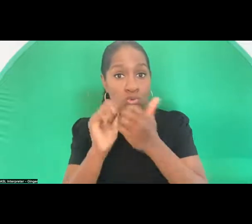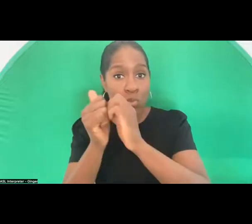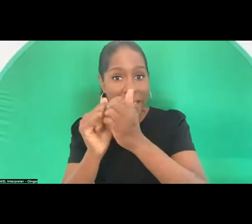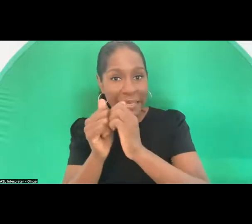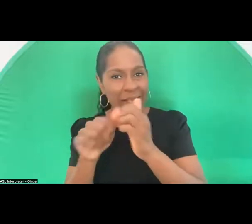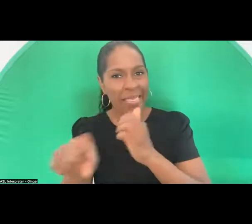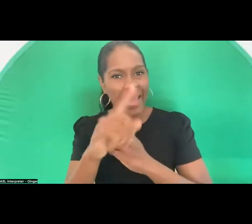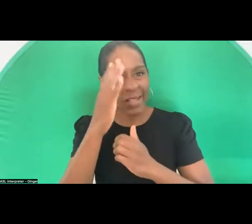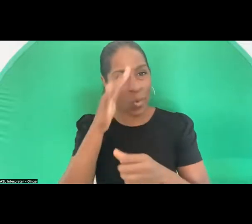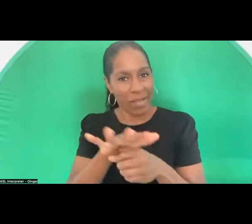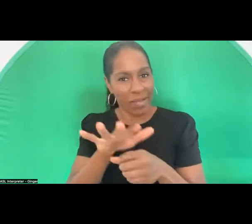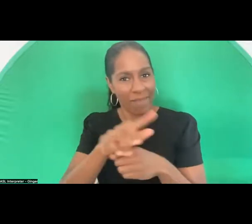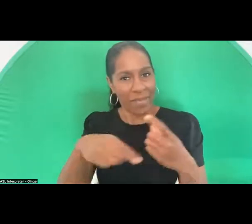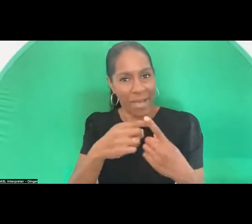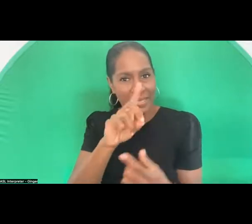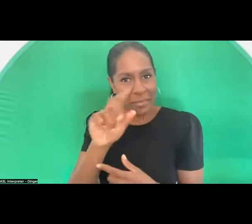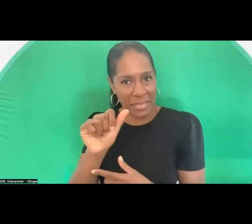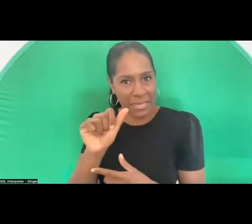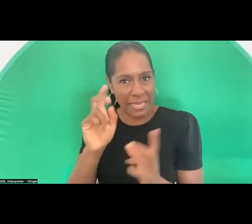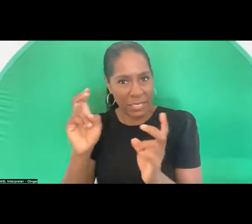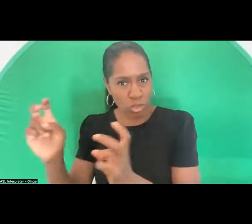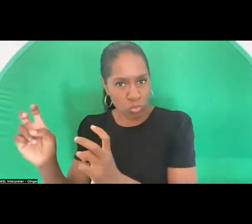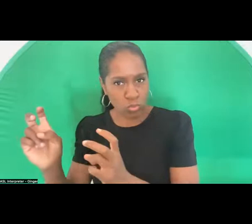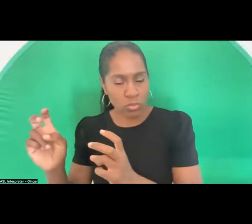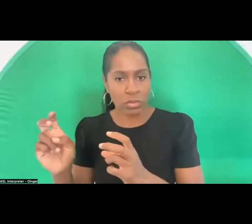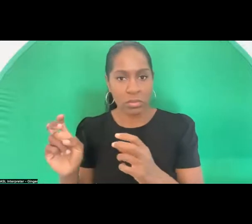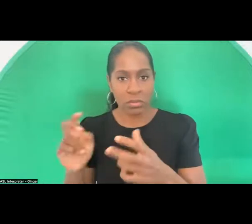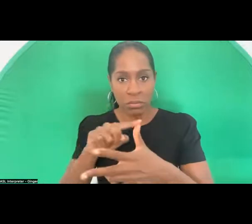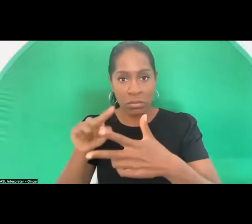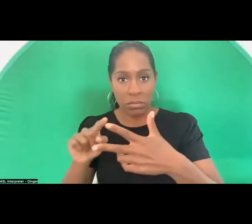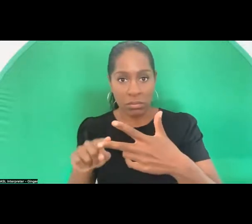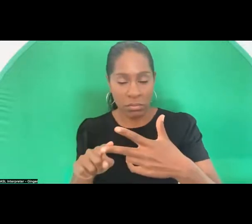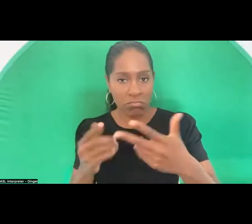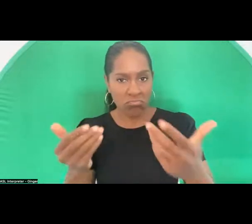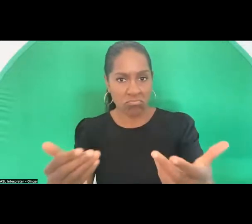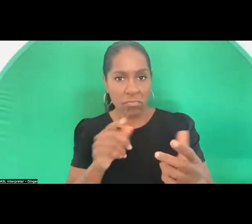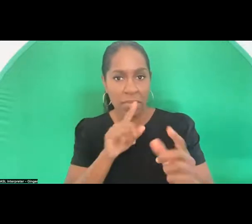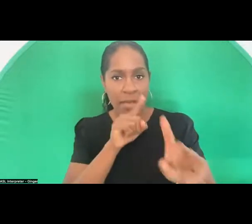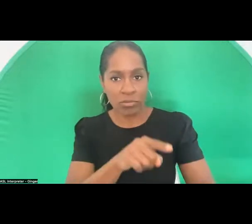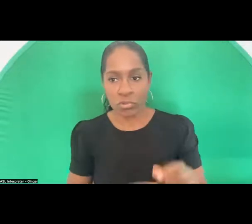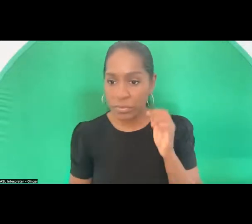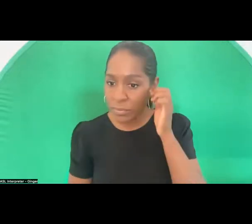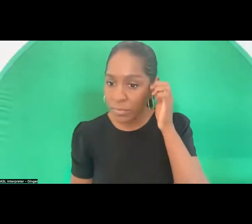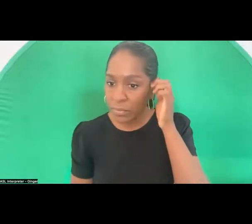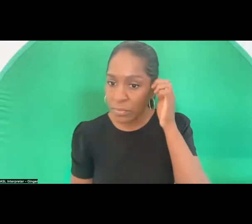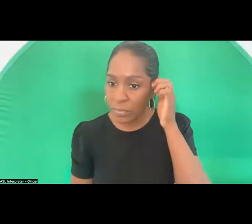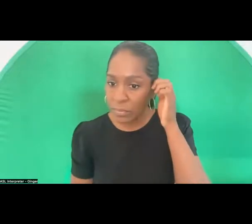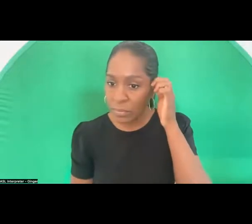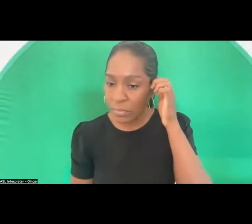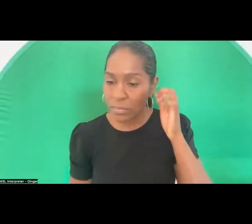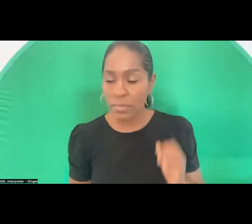muy bien tómense el tiempo para responder si pueden